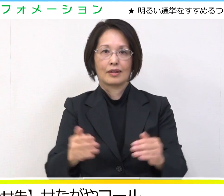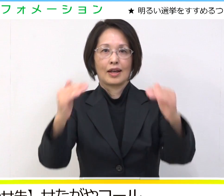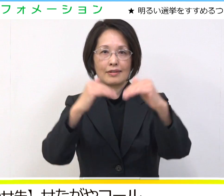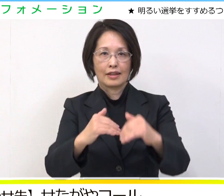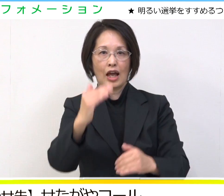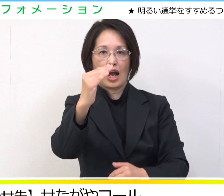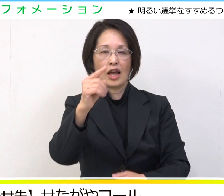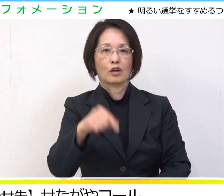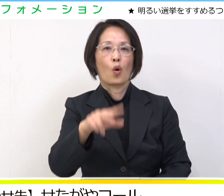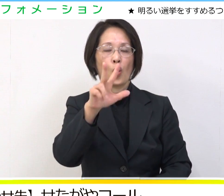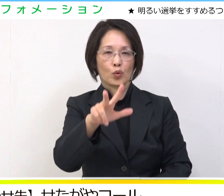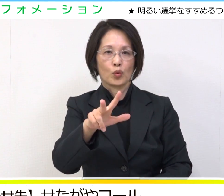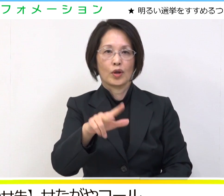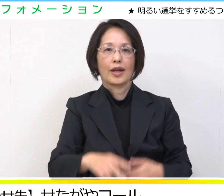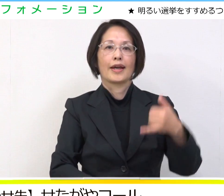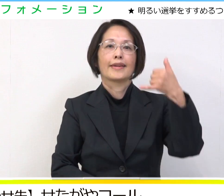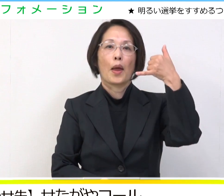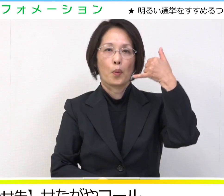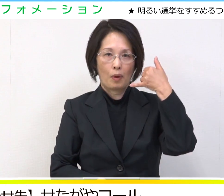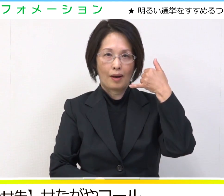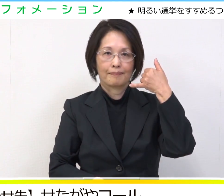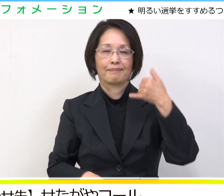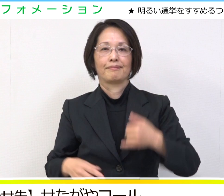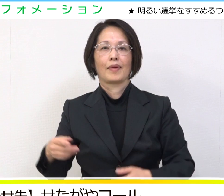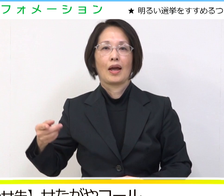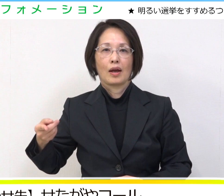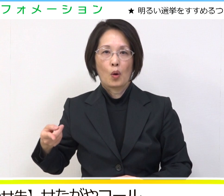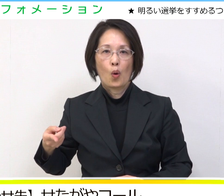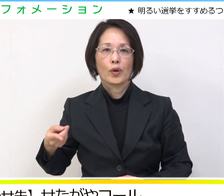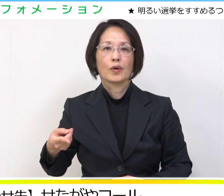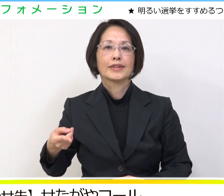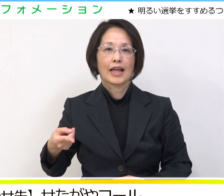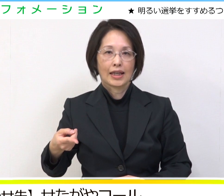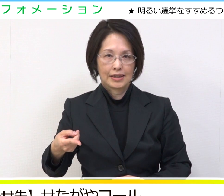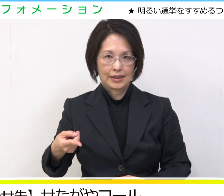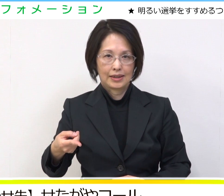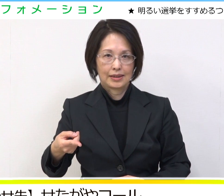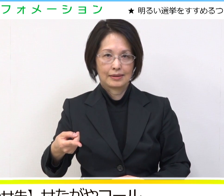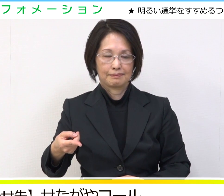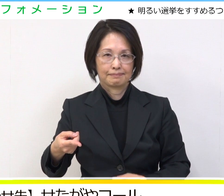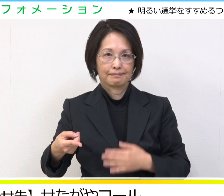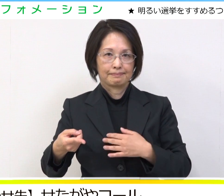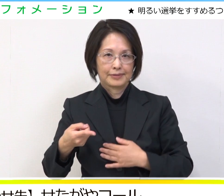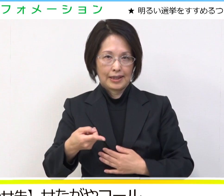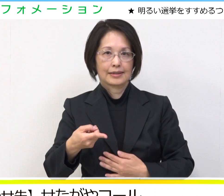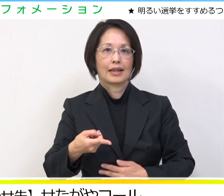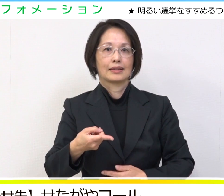せたがやコール電話5432